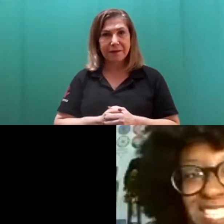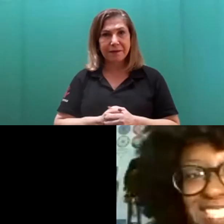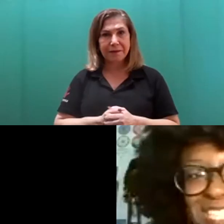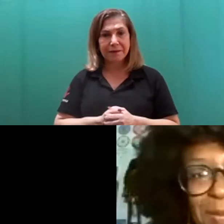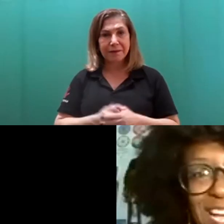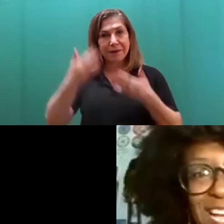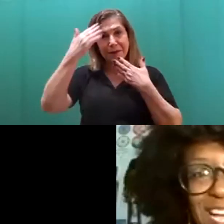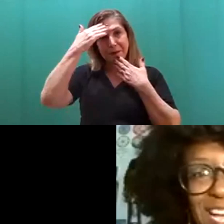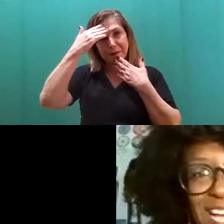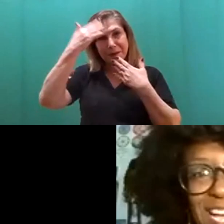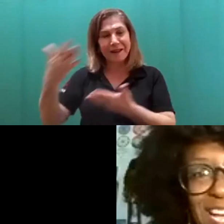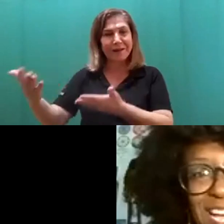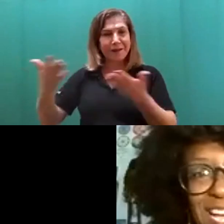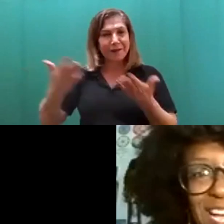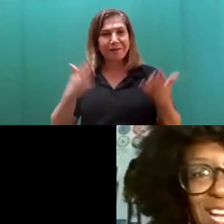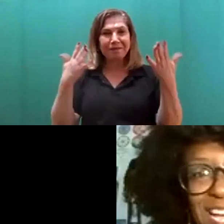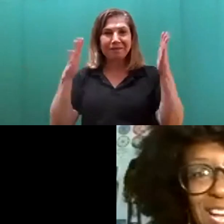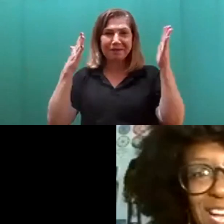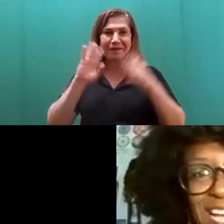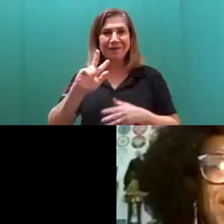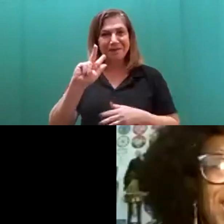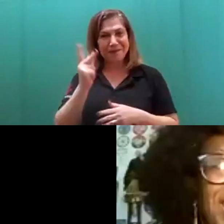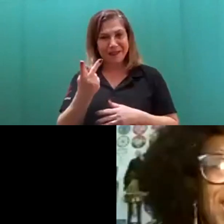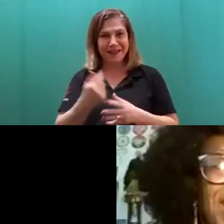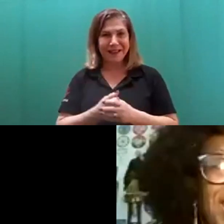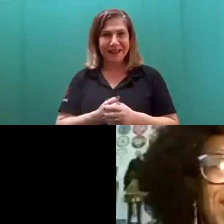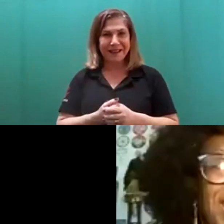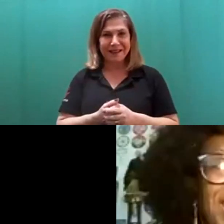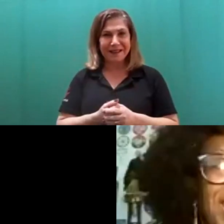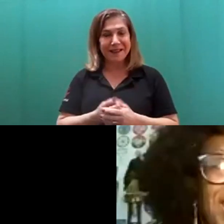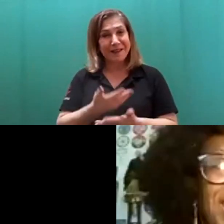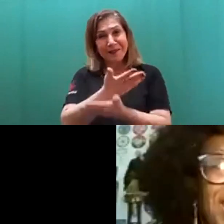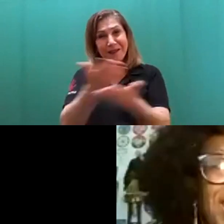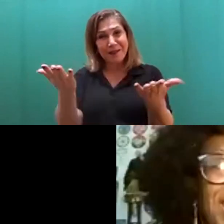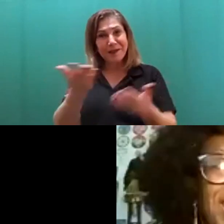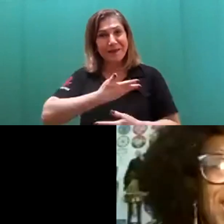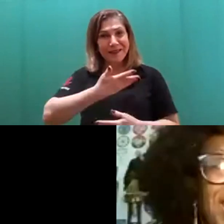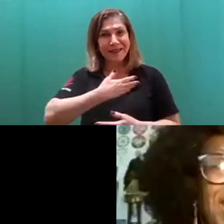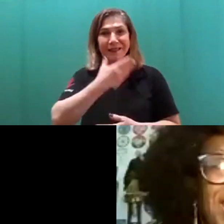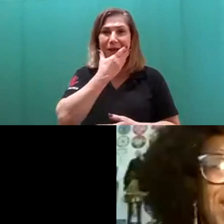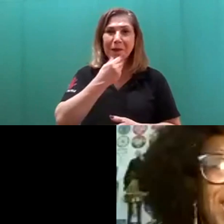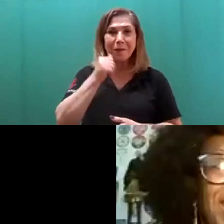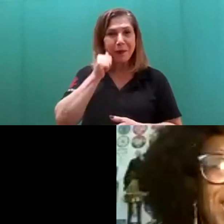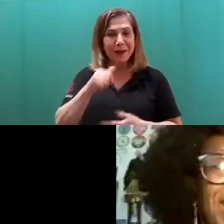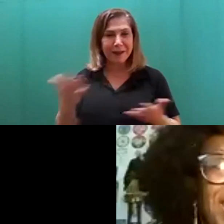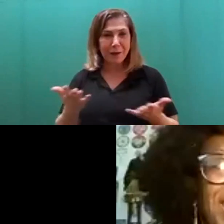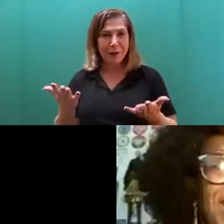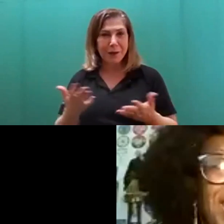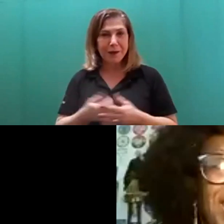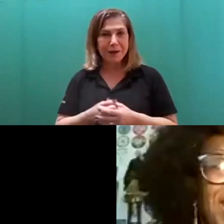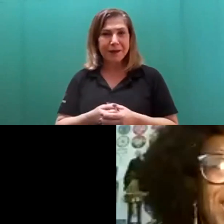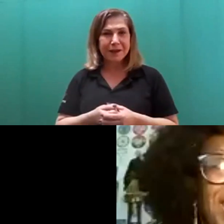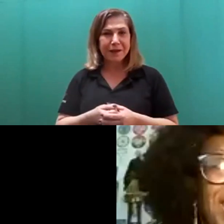Obrigada pelo convite, parabéns à BH. Obrigada aos companheiros e companheiras desse momento. Hoje é no solo